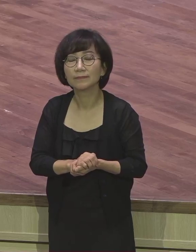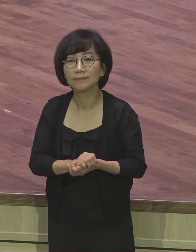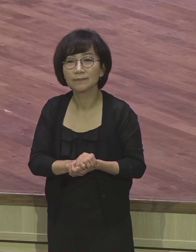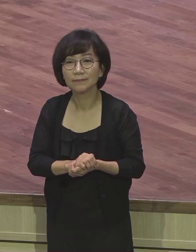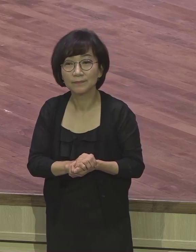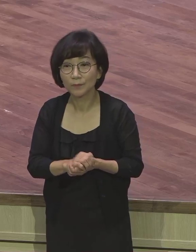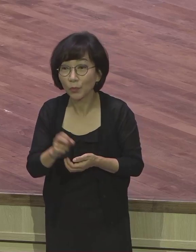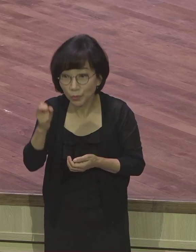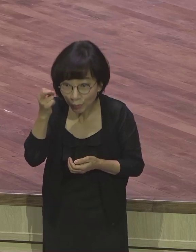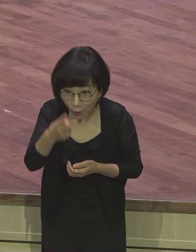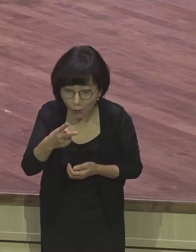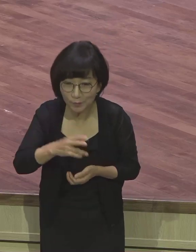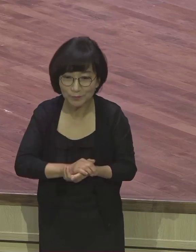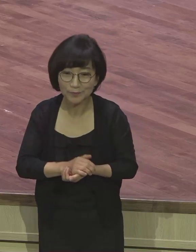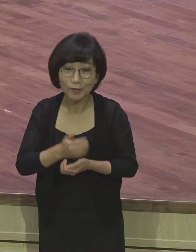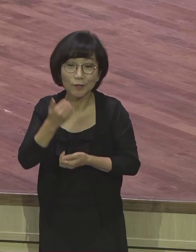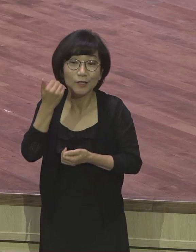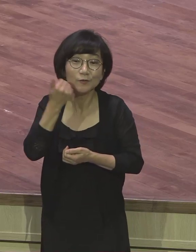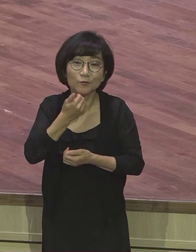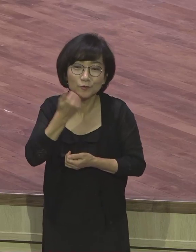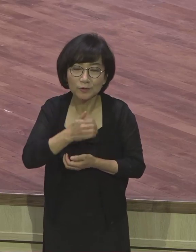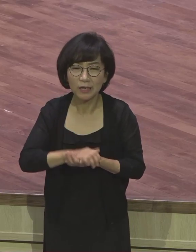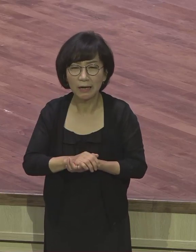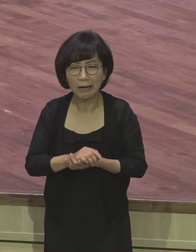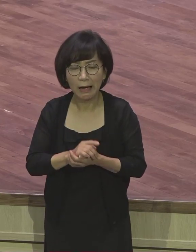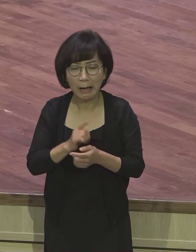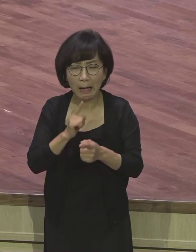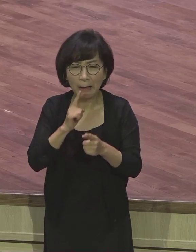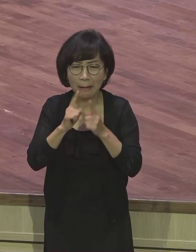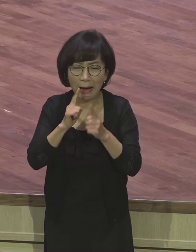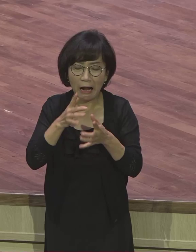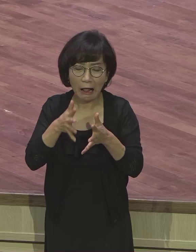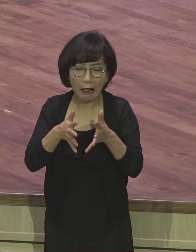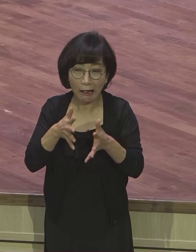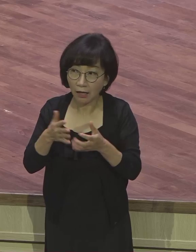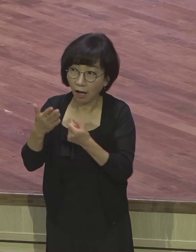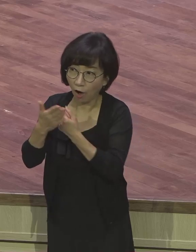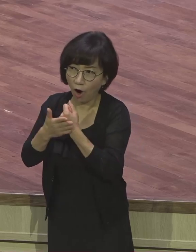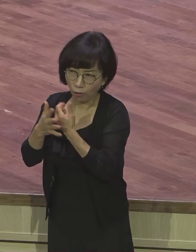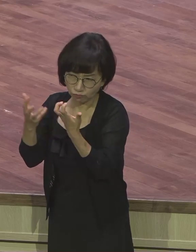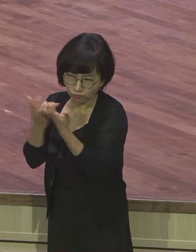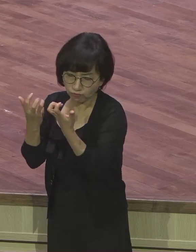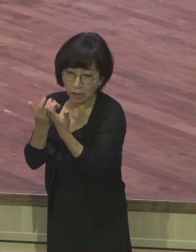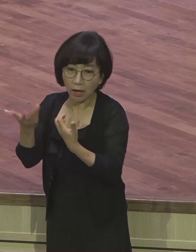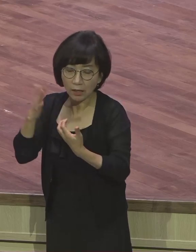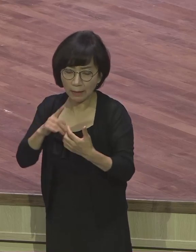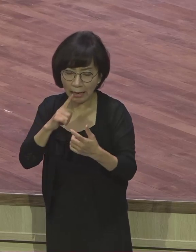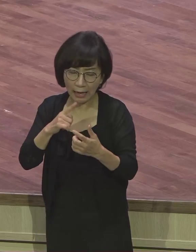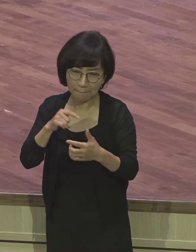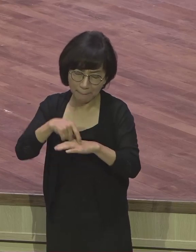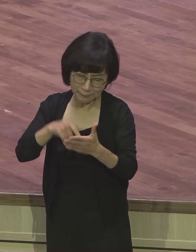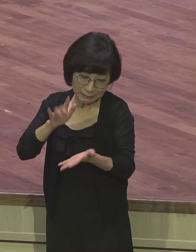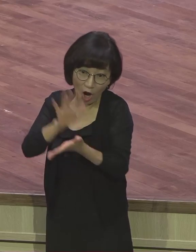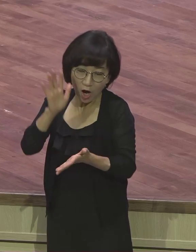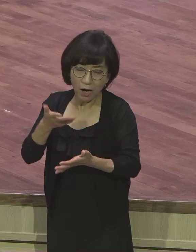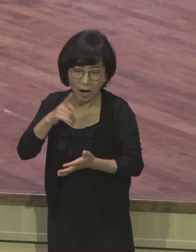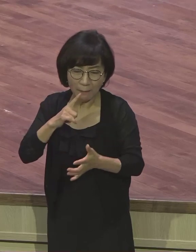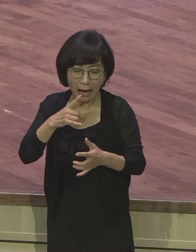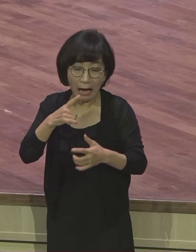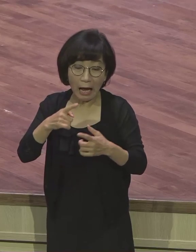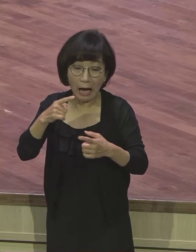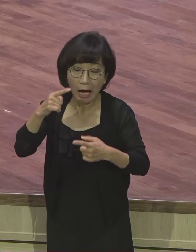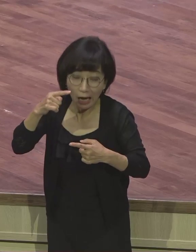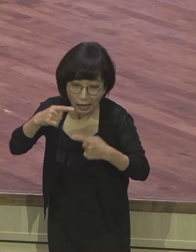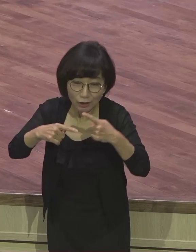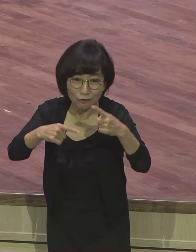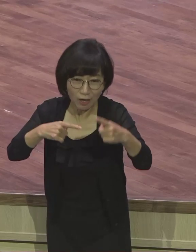각자 은사. 그 어떤 분들은 말을 표현을 잘 못해. 은혜를 많이 받아. 은혜를 많이 막 받는데 막 가슴은 뜨거운데 말을 잘 못해.